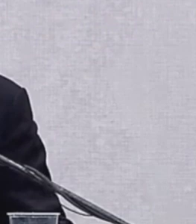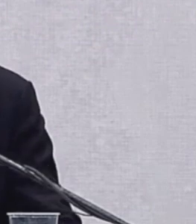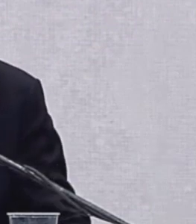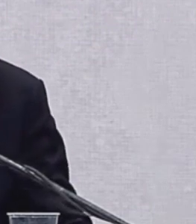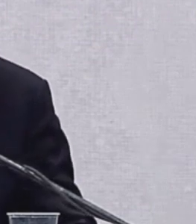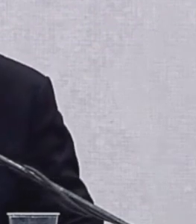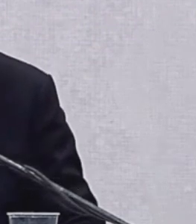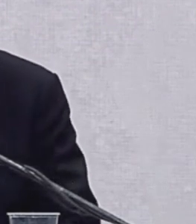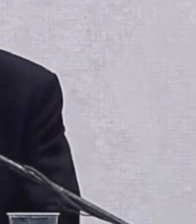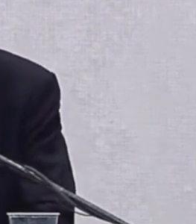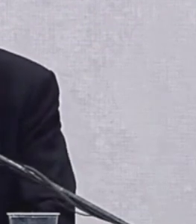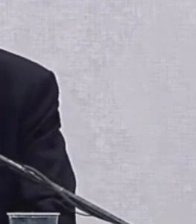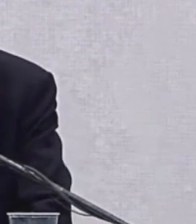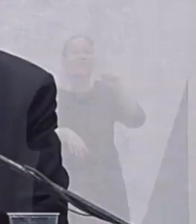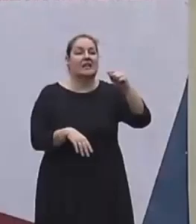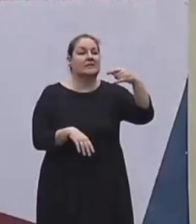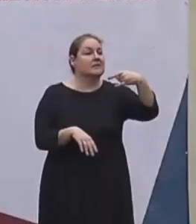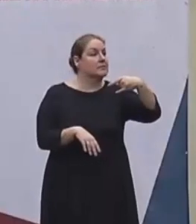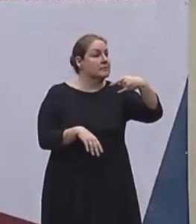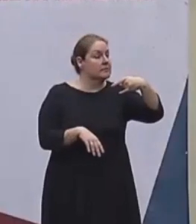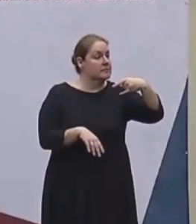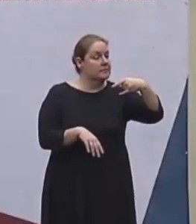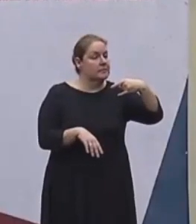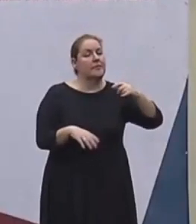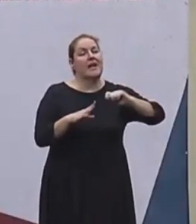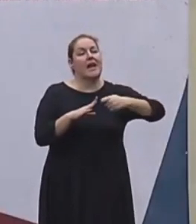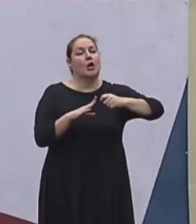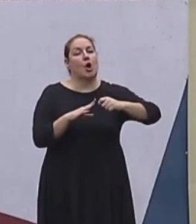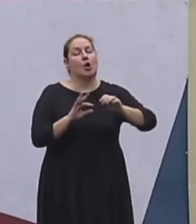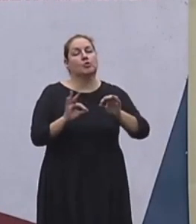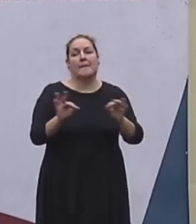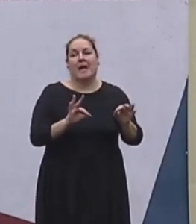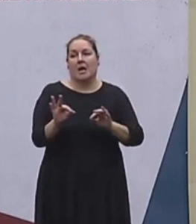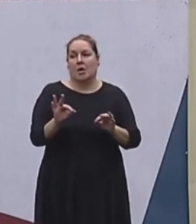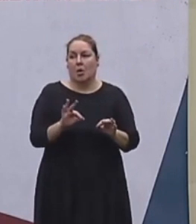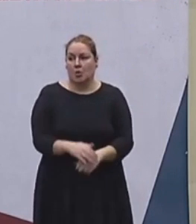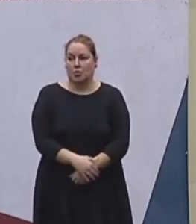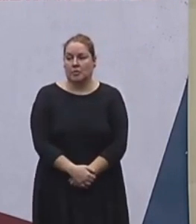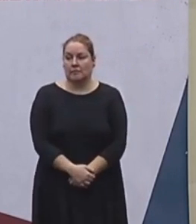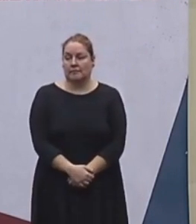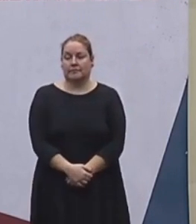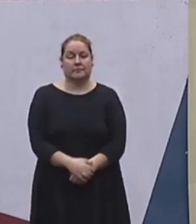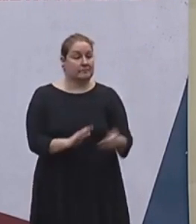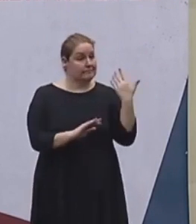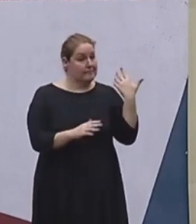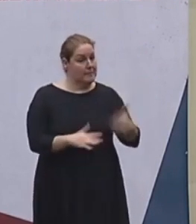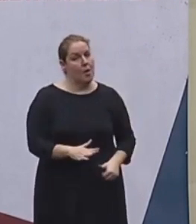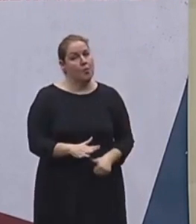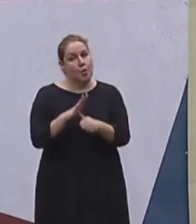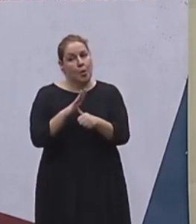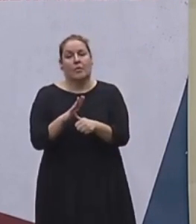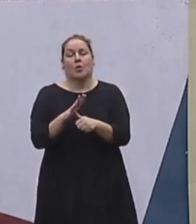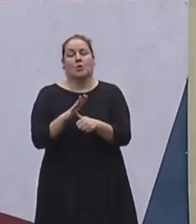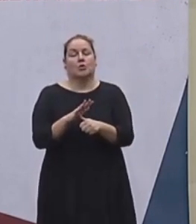στην Πάτρα. Ο Ανδρέας ο Παπανικήτας, ηλεκτρολόγος μηχανικός, έχει διατελέσει πρόεδρος του Συλλόγου